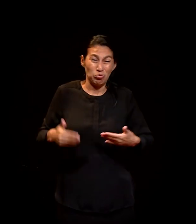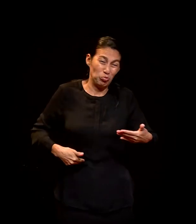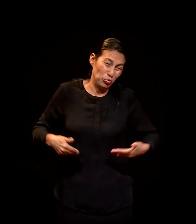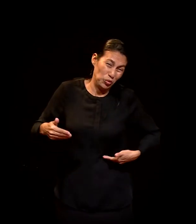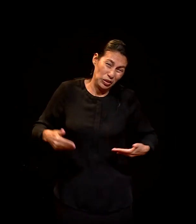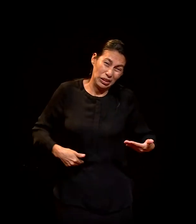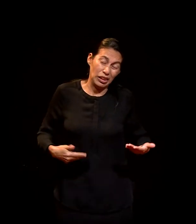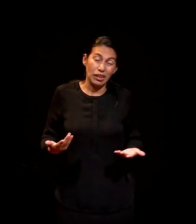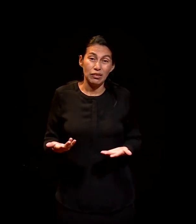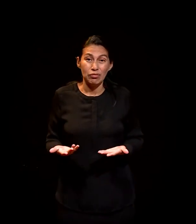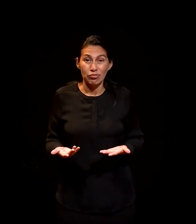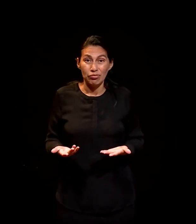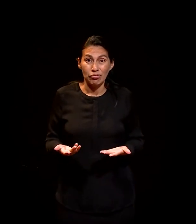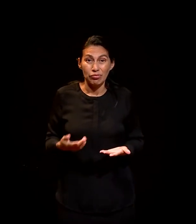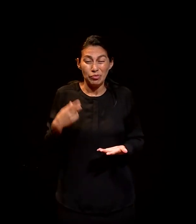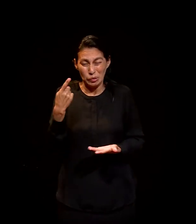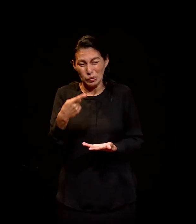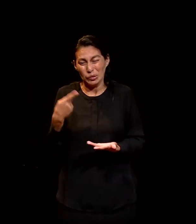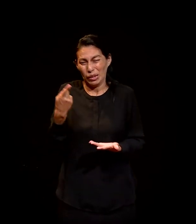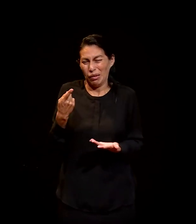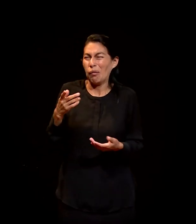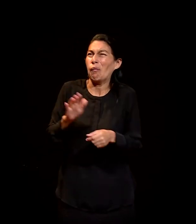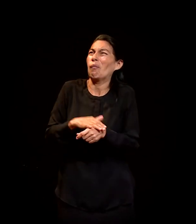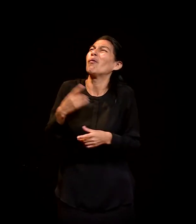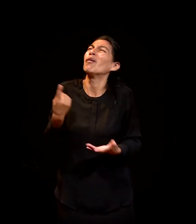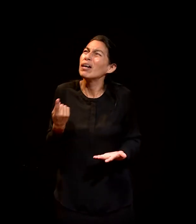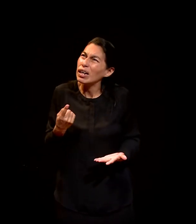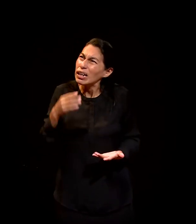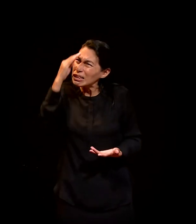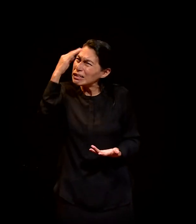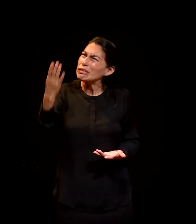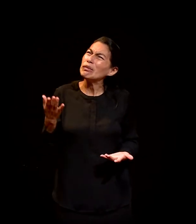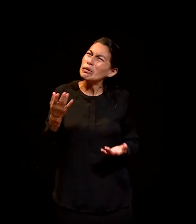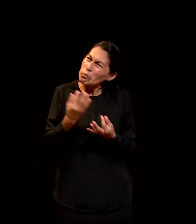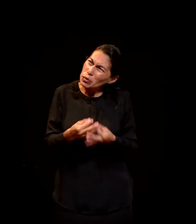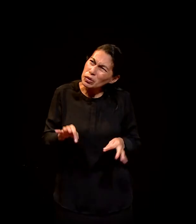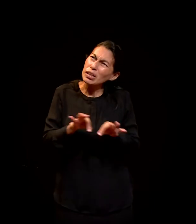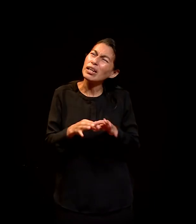como molestado por porque el señor alegramos